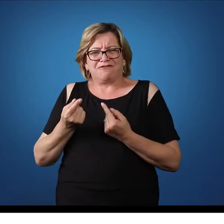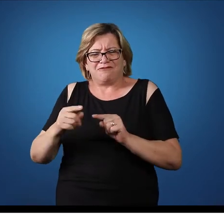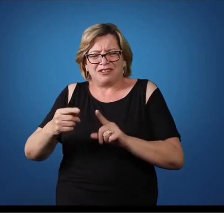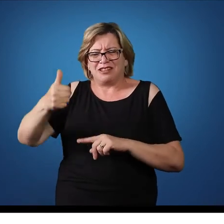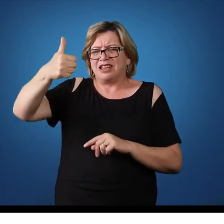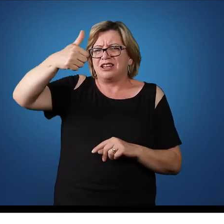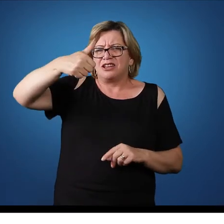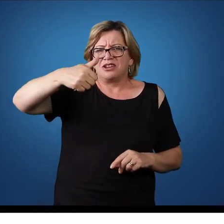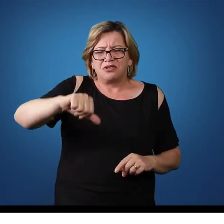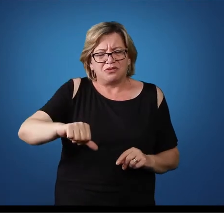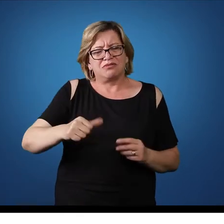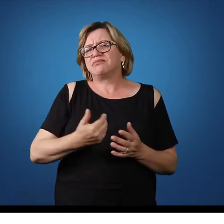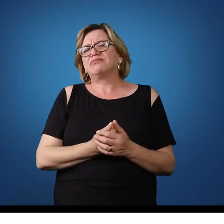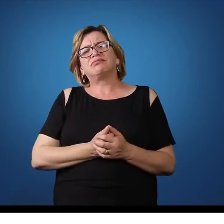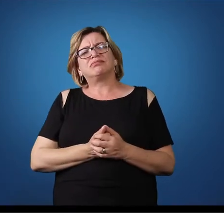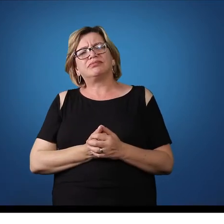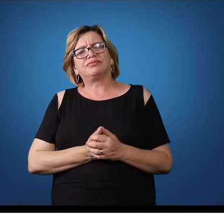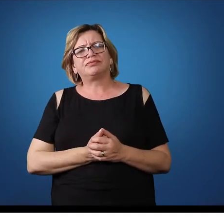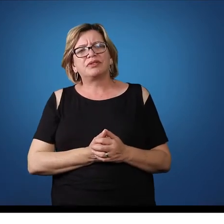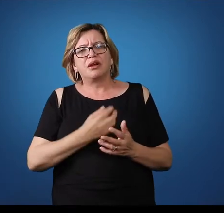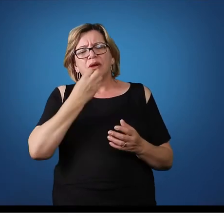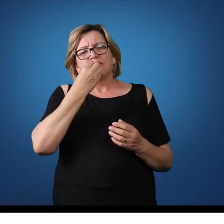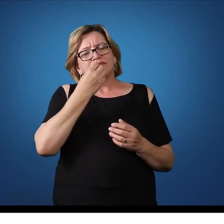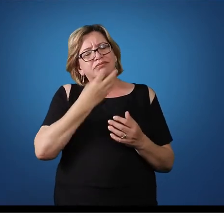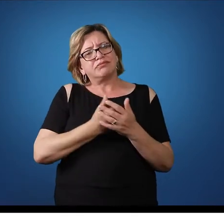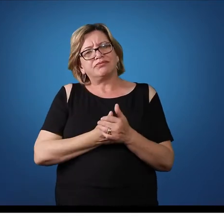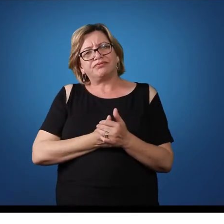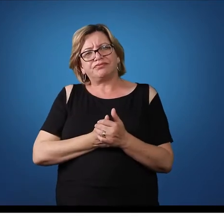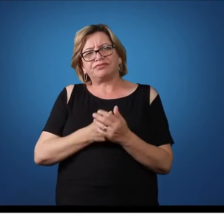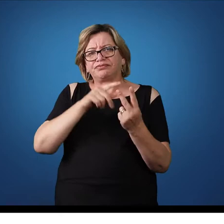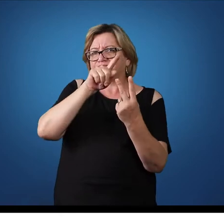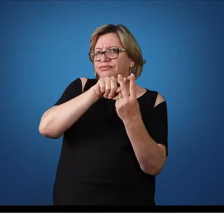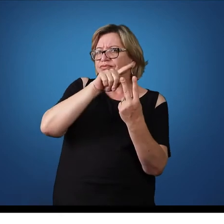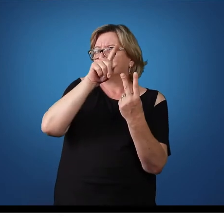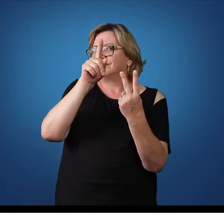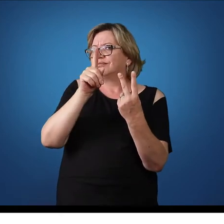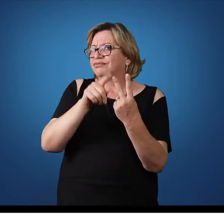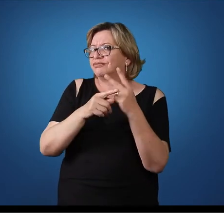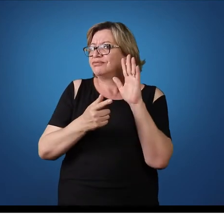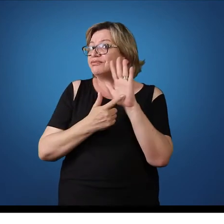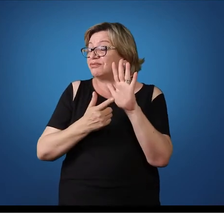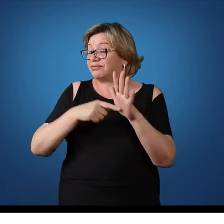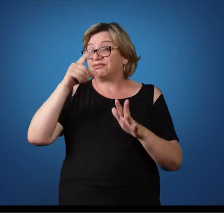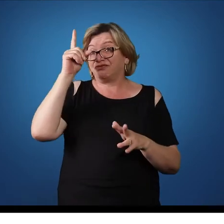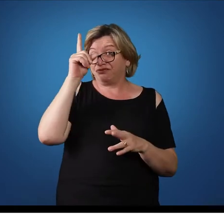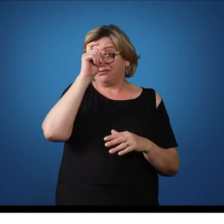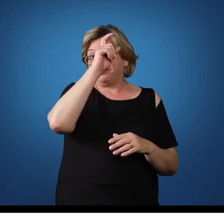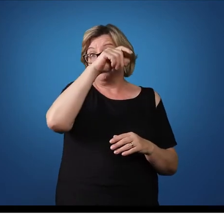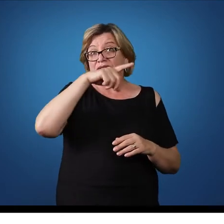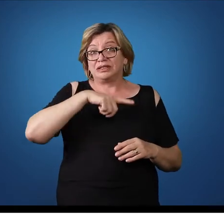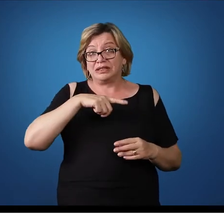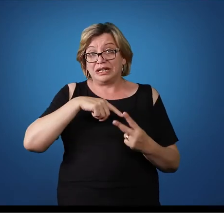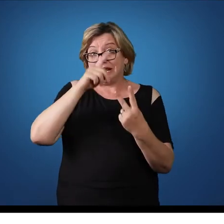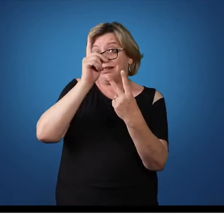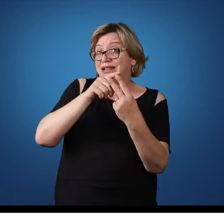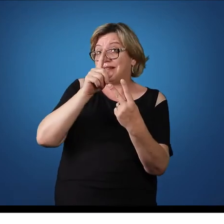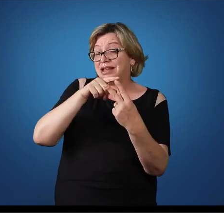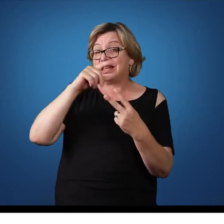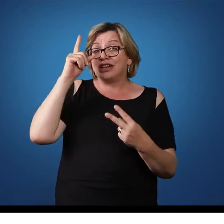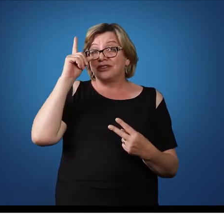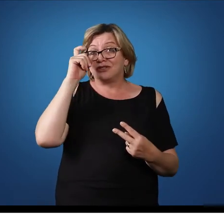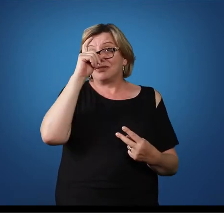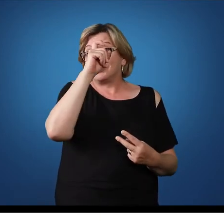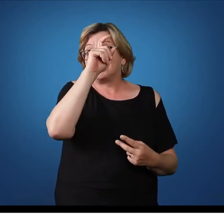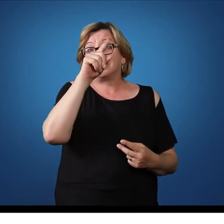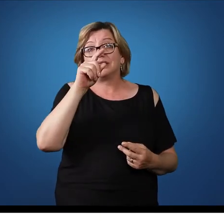prejudicial, que é negativo. Bem, as duas posições colocam dificuldades. No caso dos autonomistas, a dificuldade